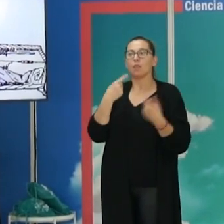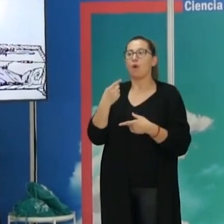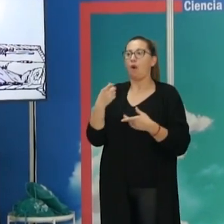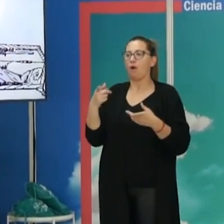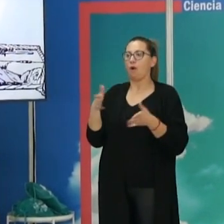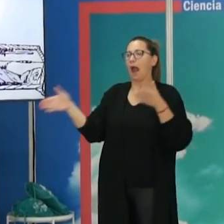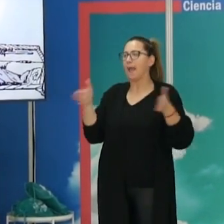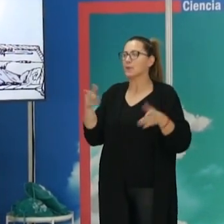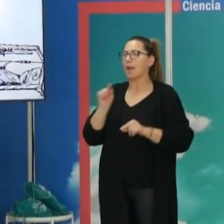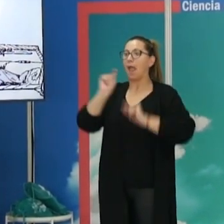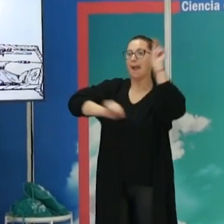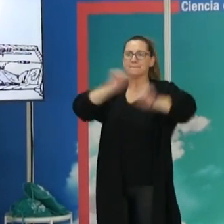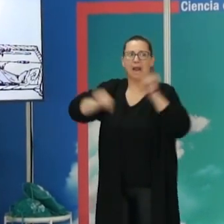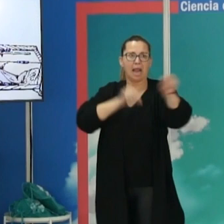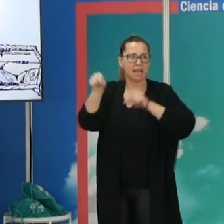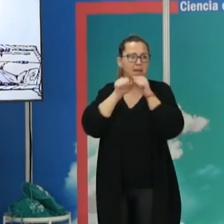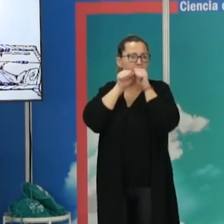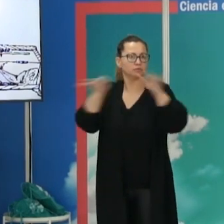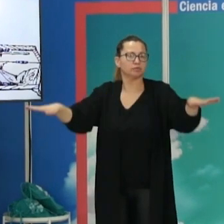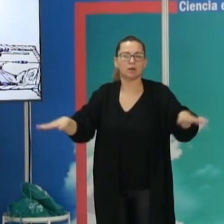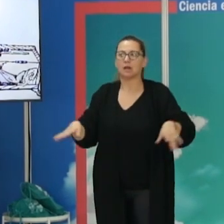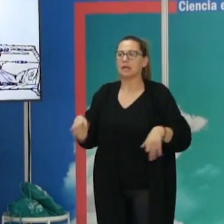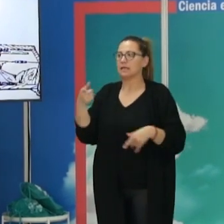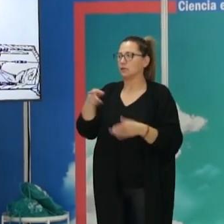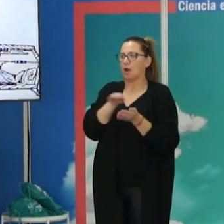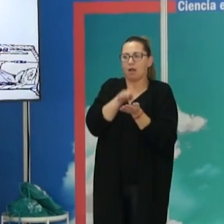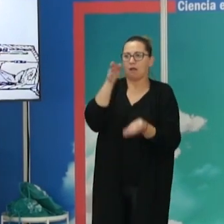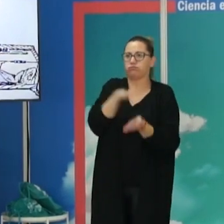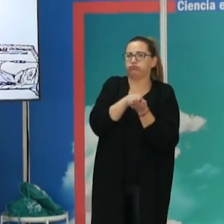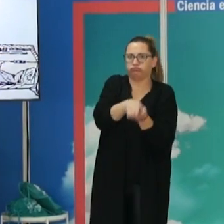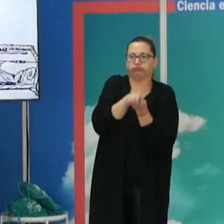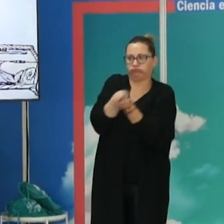epidemias y los enterramientos prematuros eran necesarios para evitar